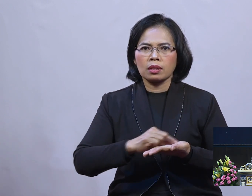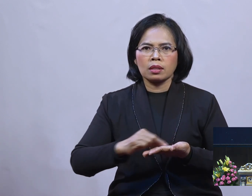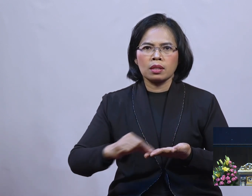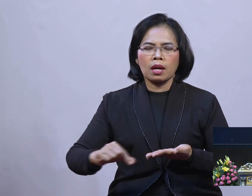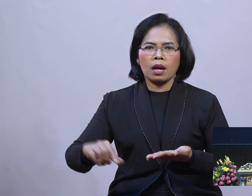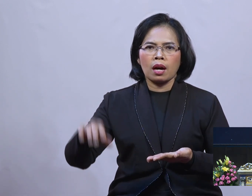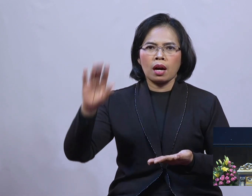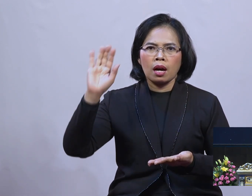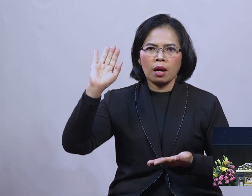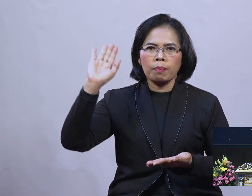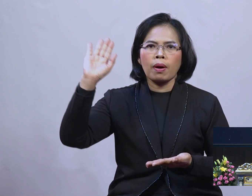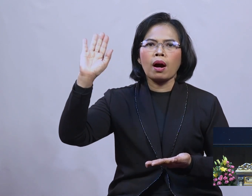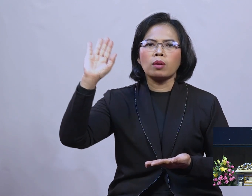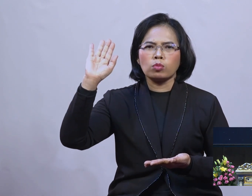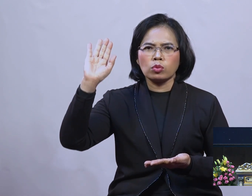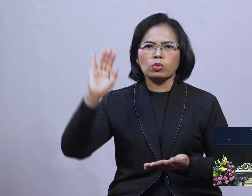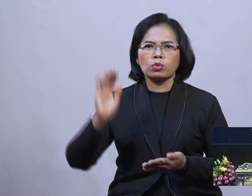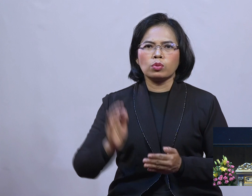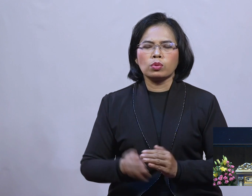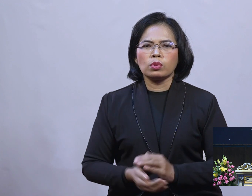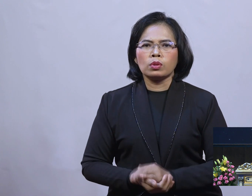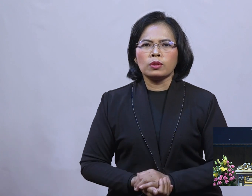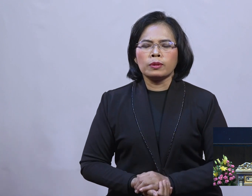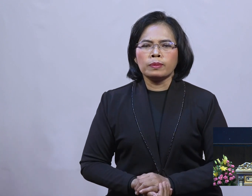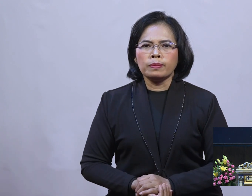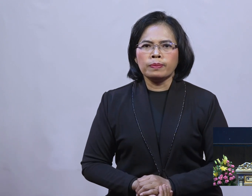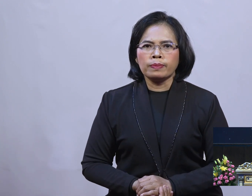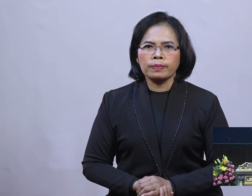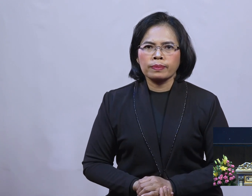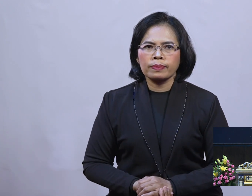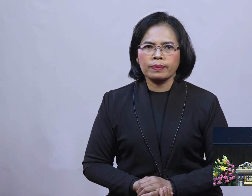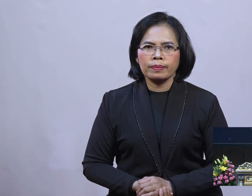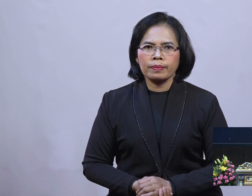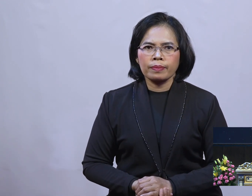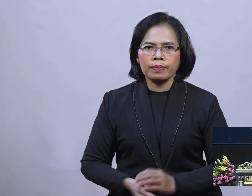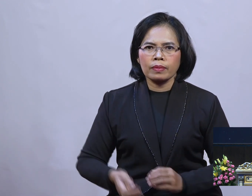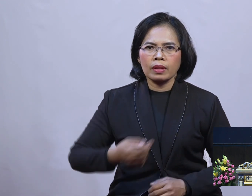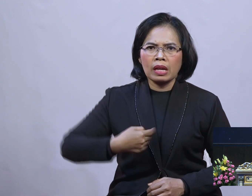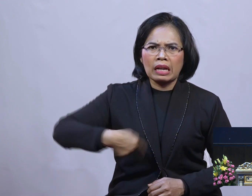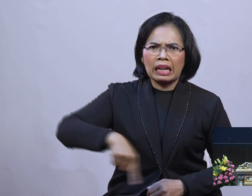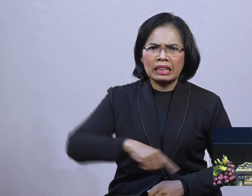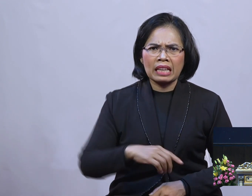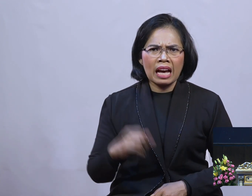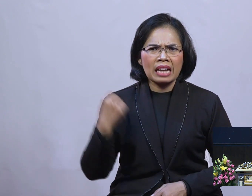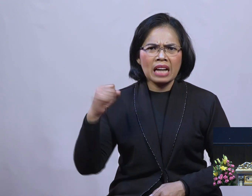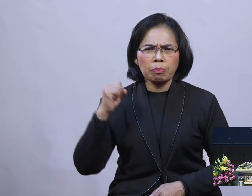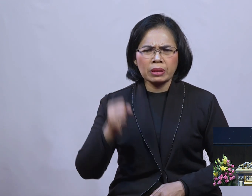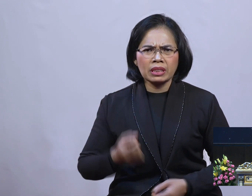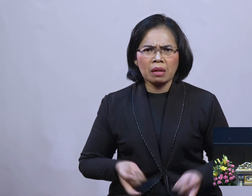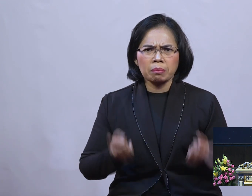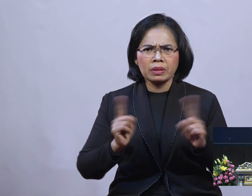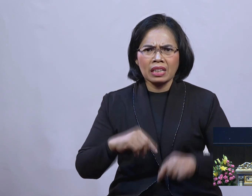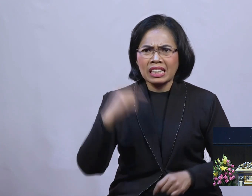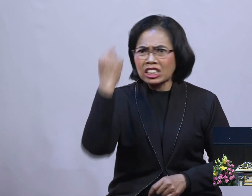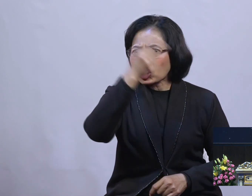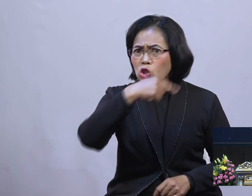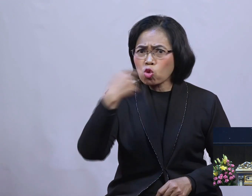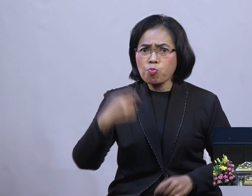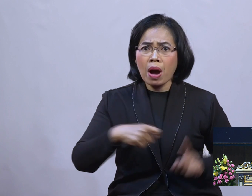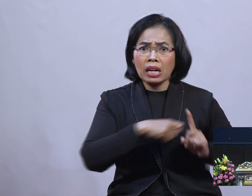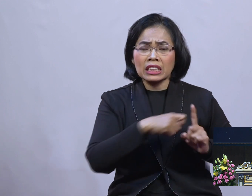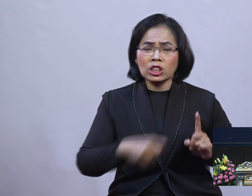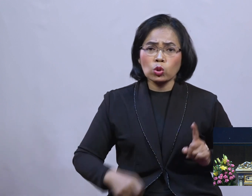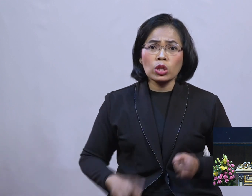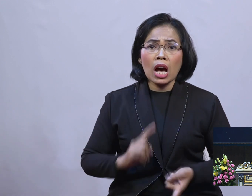memuliakan Tengah memuji kita tidak bisa menjadi serupa dengan Kristus kalau kita tidak mau